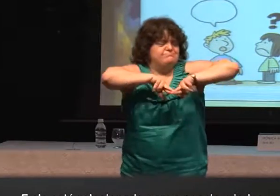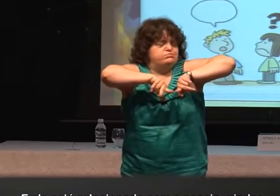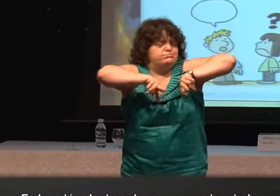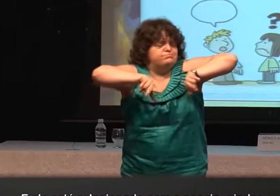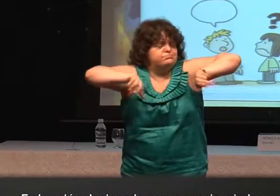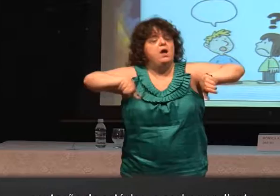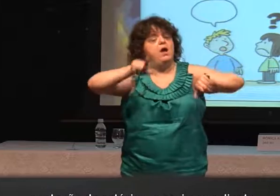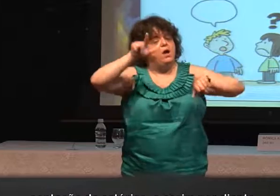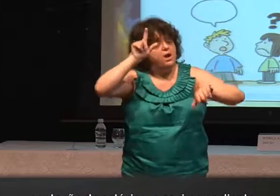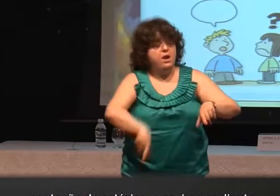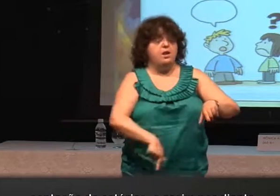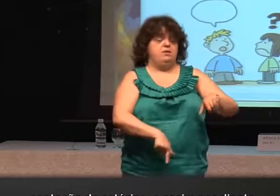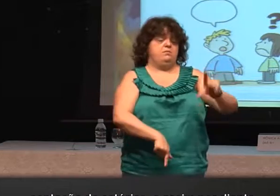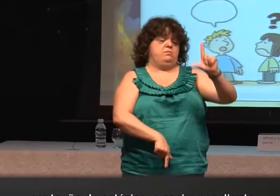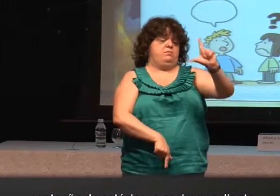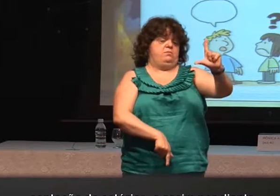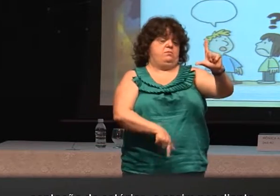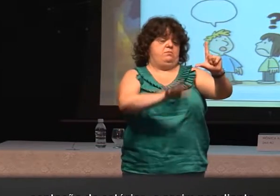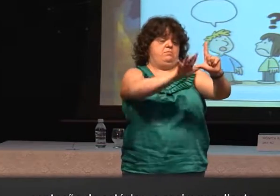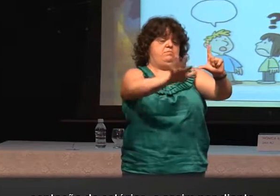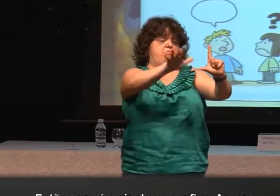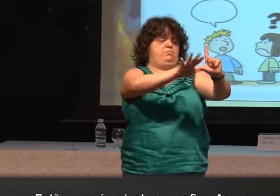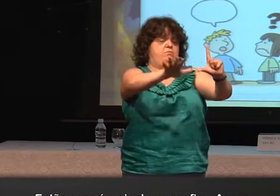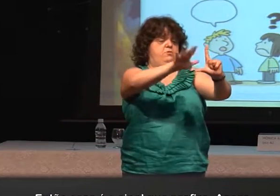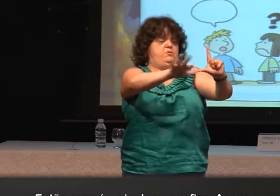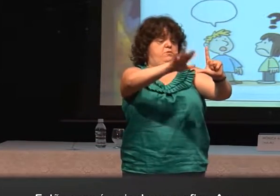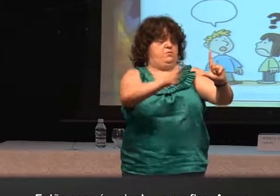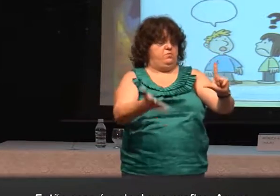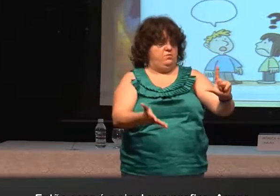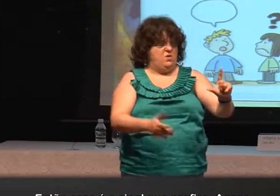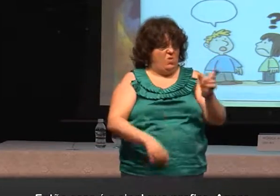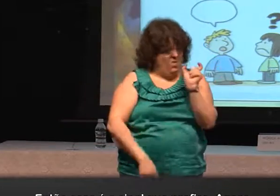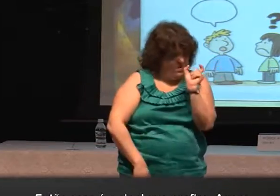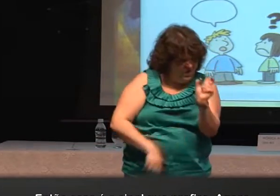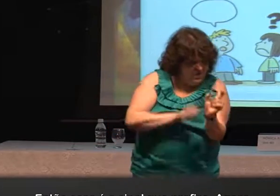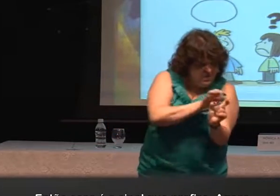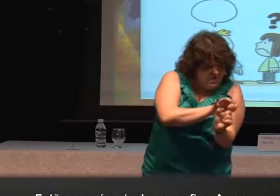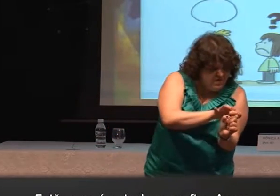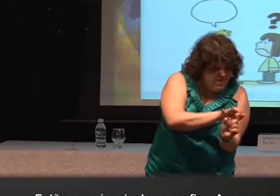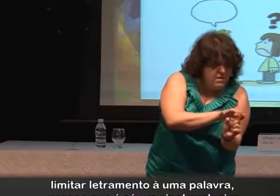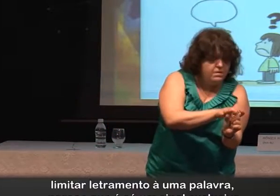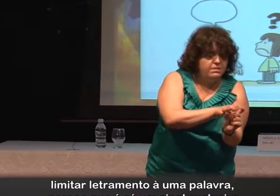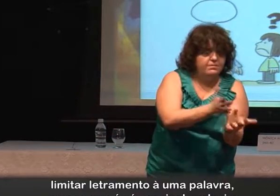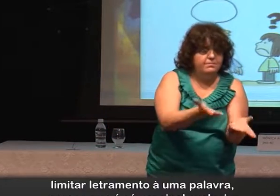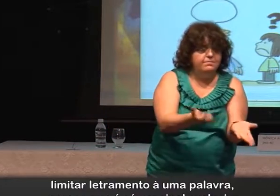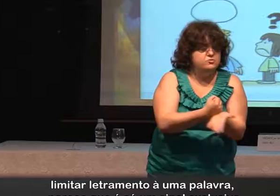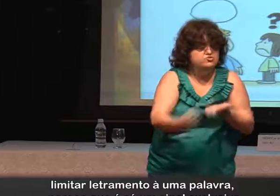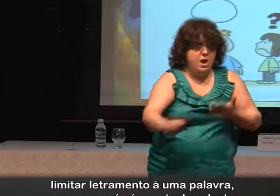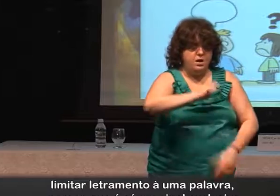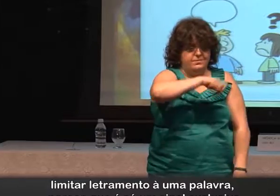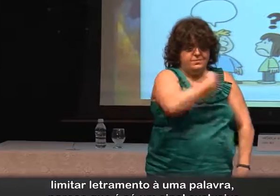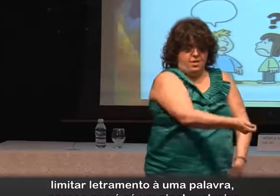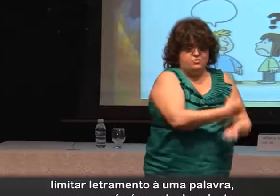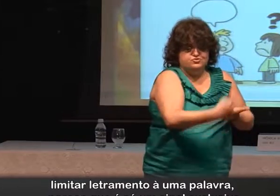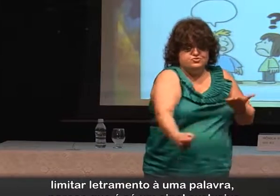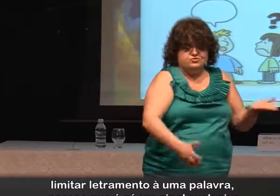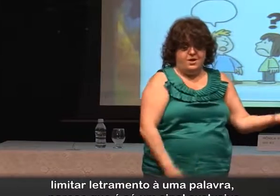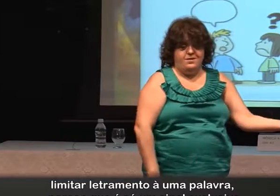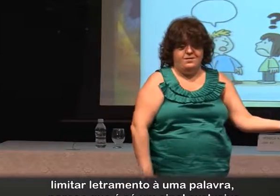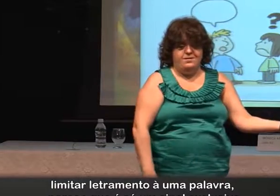piadas, contação de história e assim por diante. Então esse é o sinal que eu acho. Agora, limitar letramento a uma palavra, parece que é